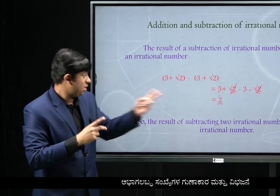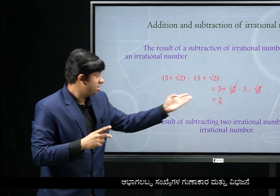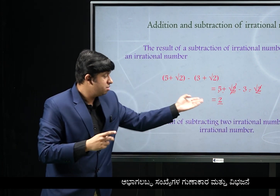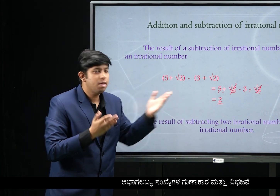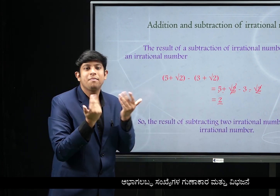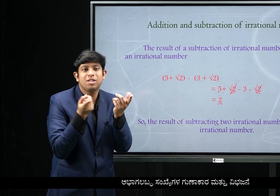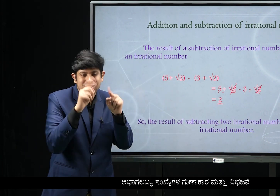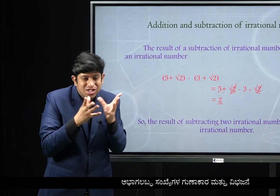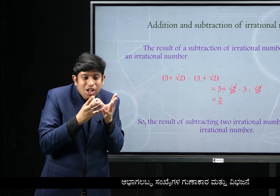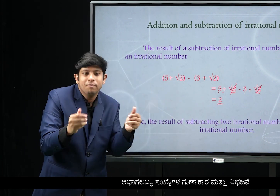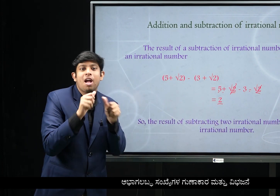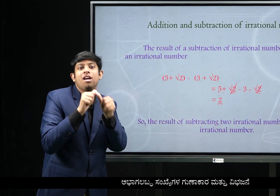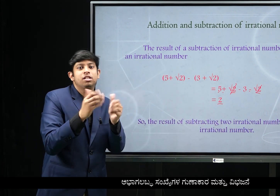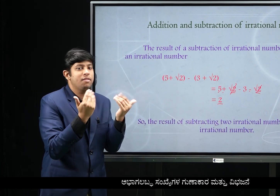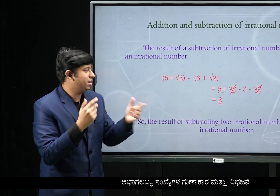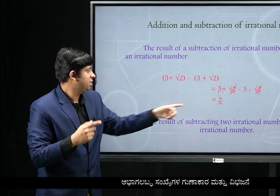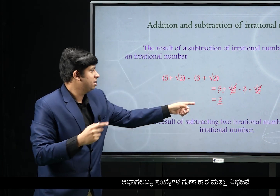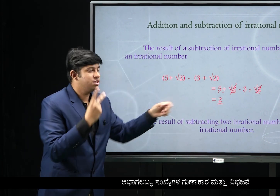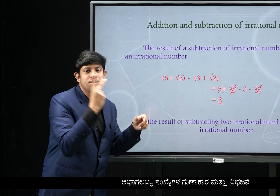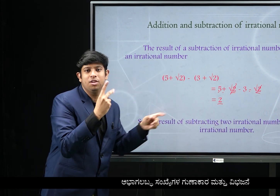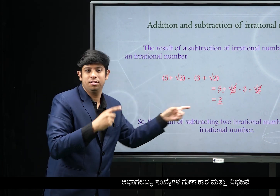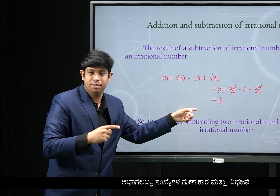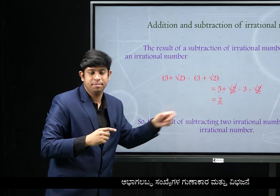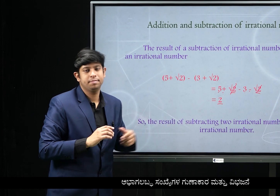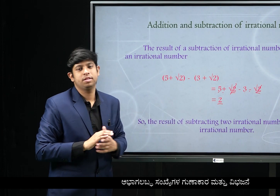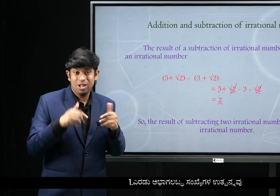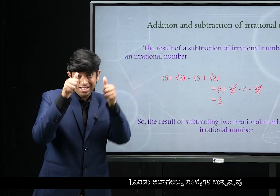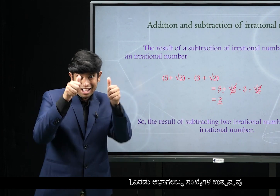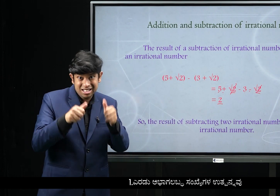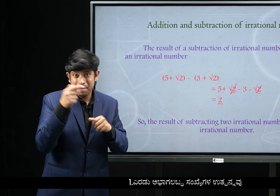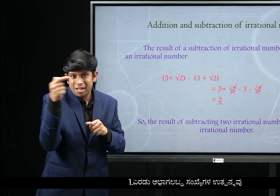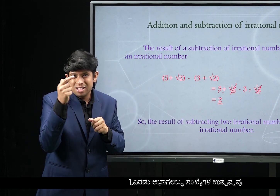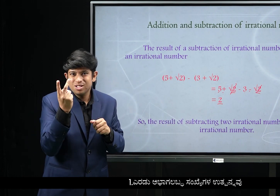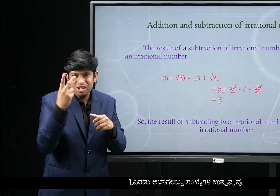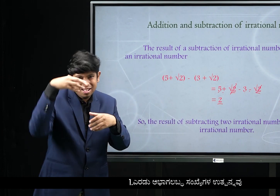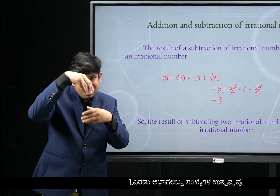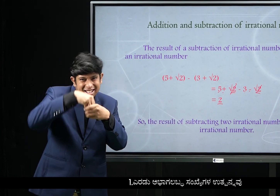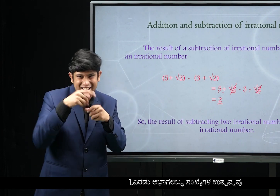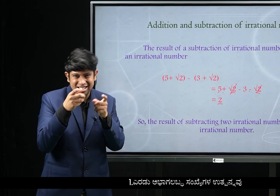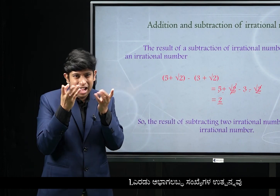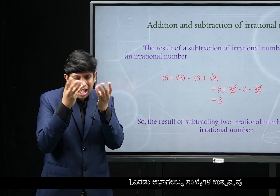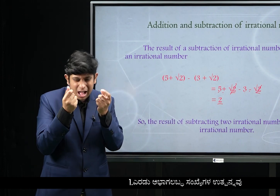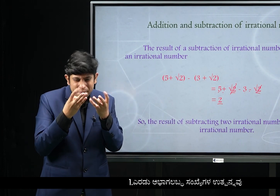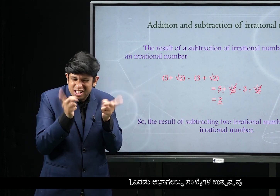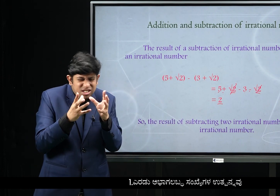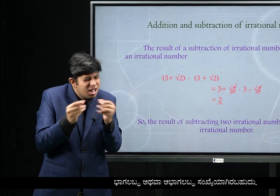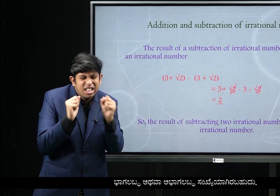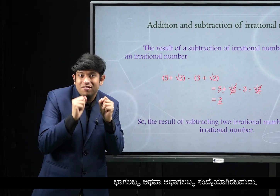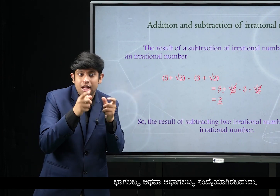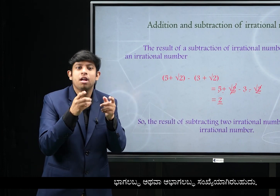ಅಭಾಗಲಬ್ಧ ಸಂಖ್ಯೆಗಳ ಗುಣಾಕಾರ ಮತ್ತು ವಿಭಜನೆ. 1. ಎರಡು ಅಭಾಗಲಬ್ಧ ಸಂಖ್ಯೆಗಳ ಉತ್ಪನ್ನವು ಭಾಗಲಬ್ಧ